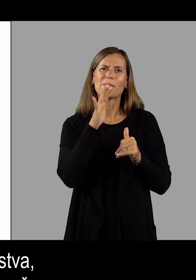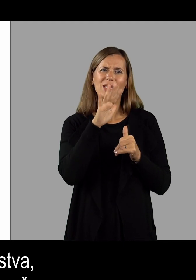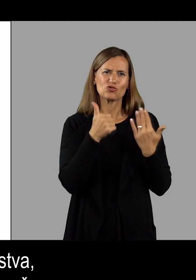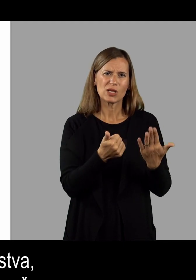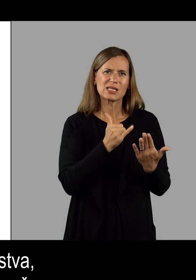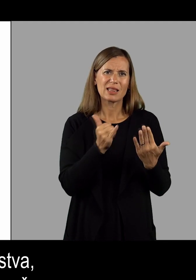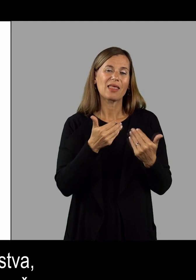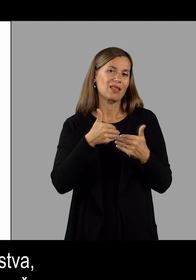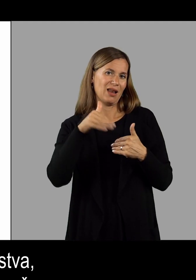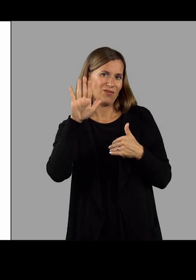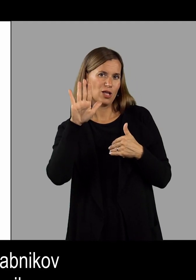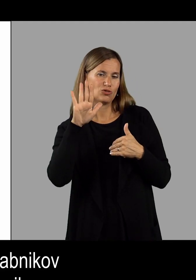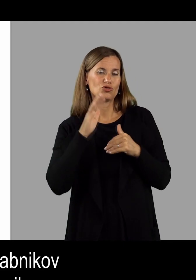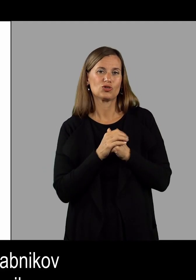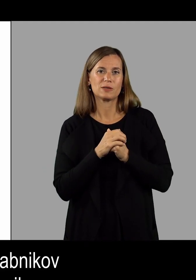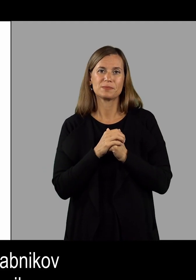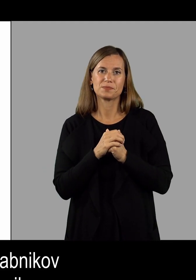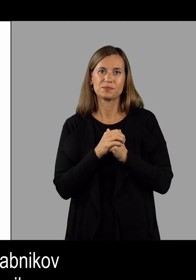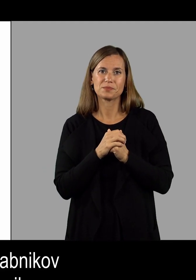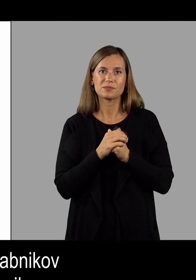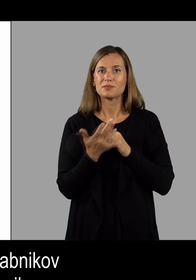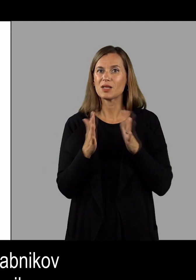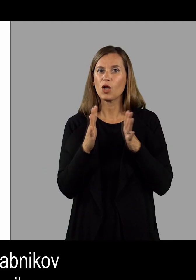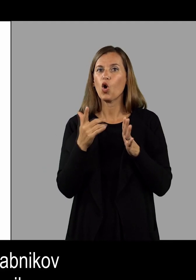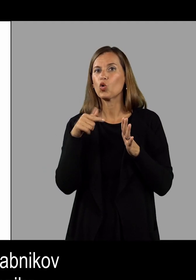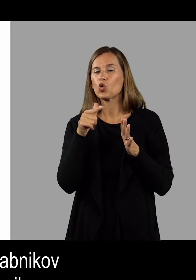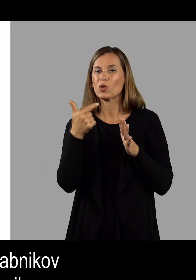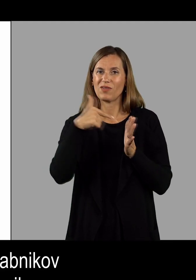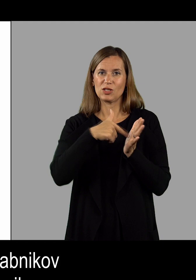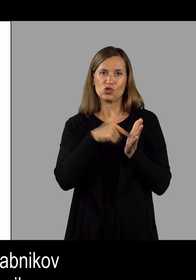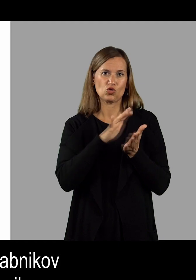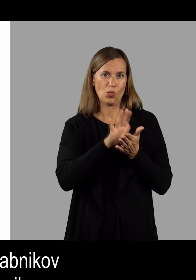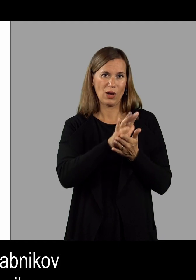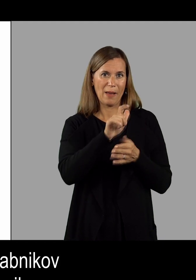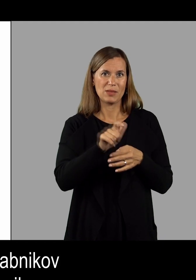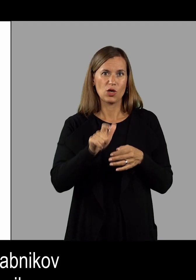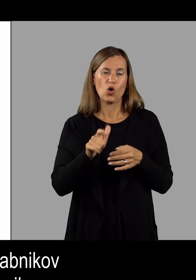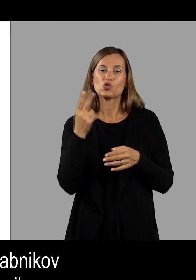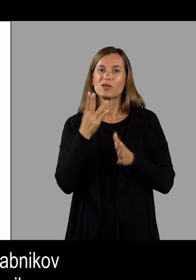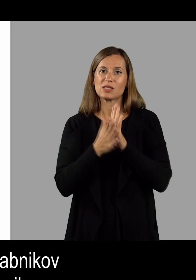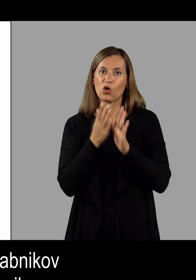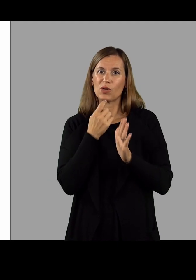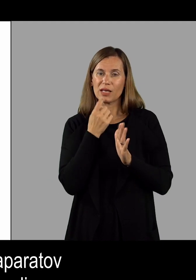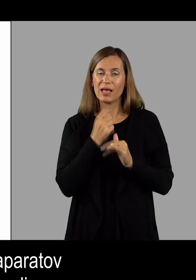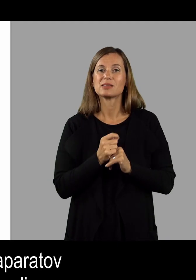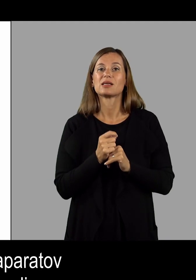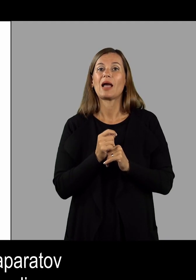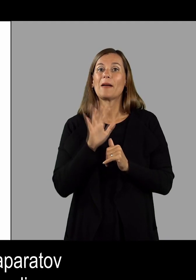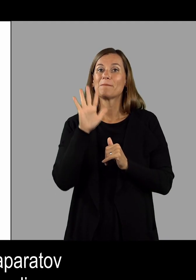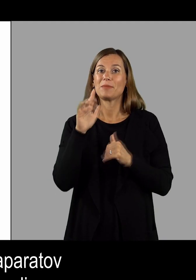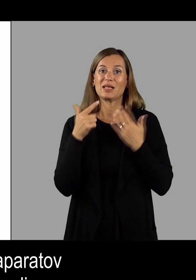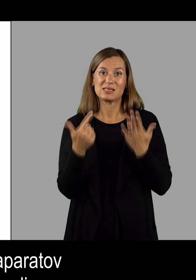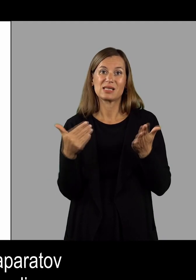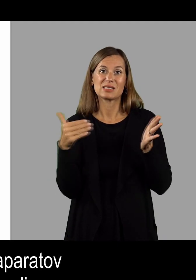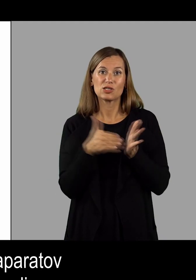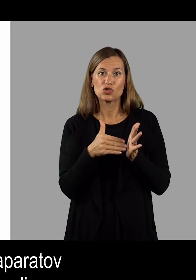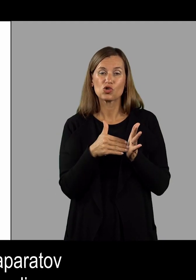v Španiji in seveda tudi v Sloveniji. To se dogaja že od lanskega leta. Po statistiki v Sloveniji imamo